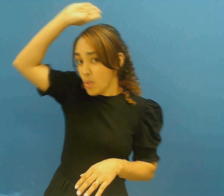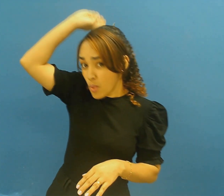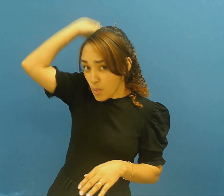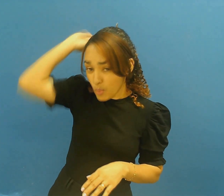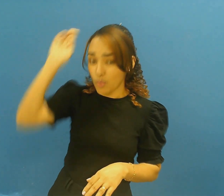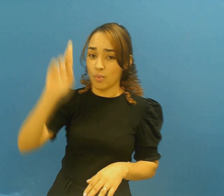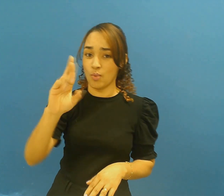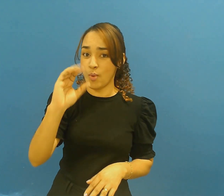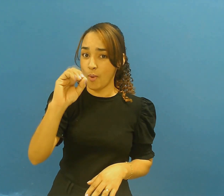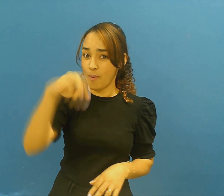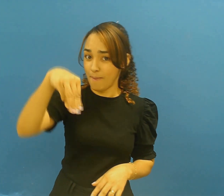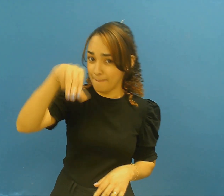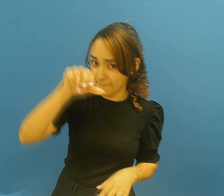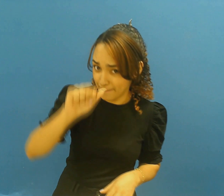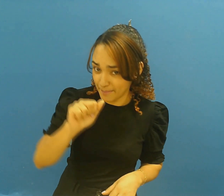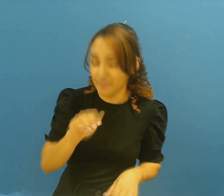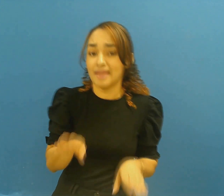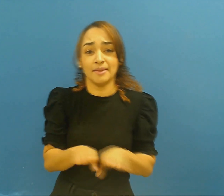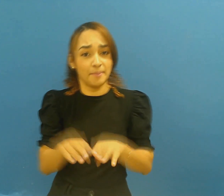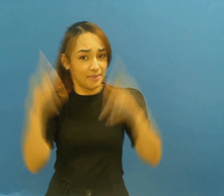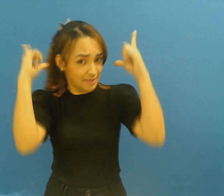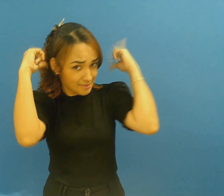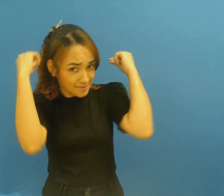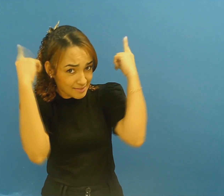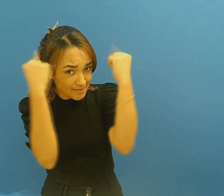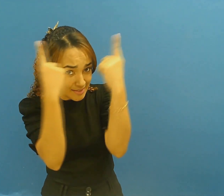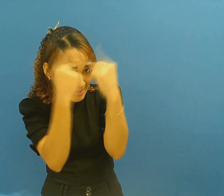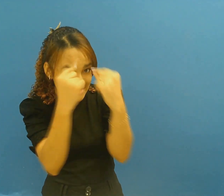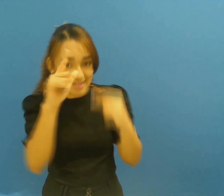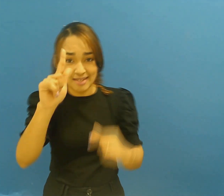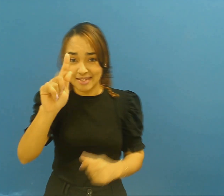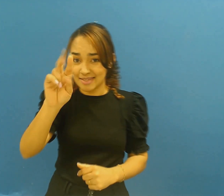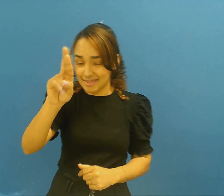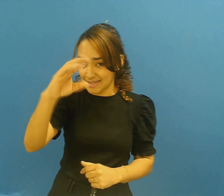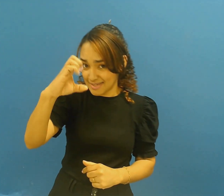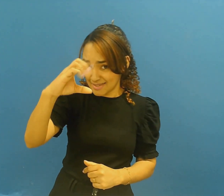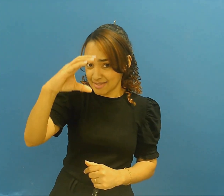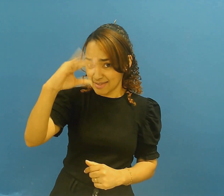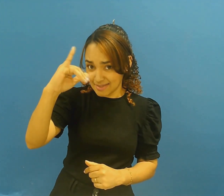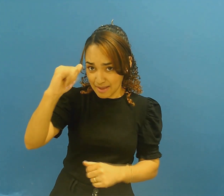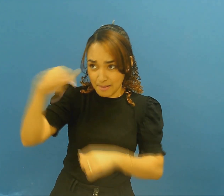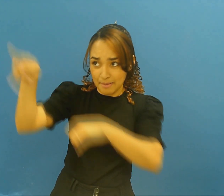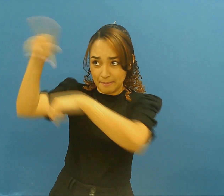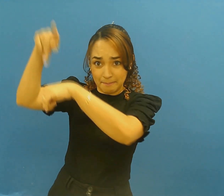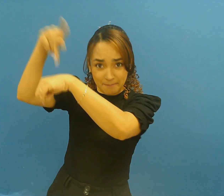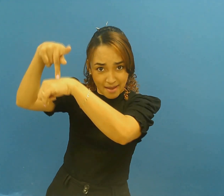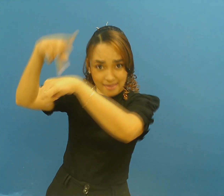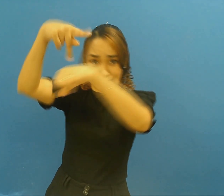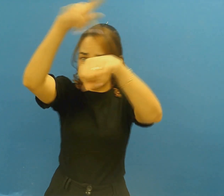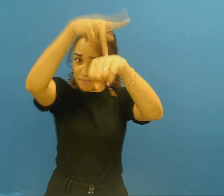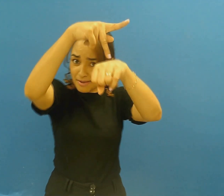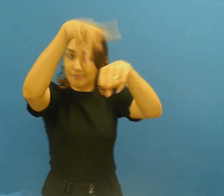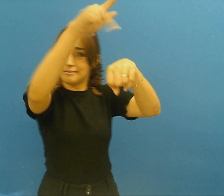brasileira, de Roma e também da Grécia.